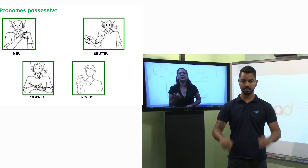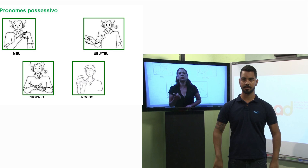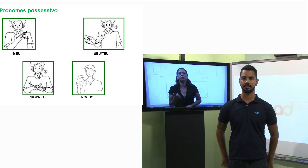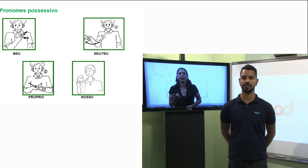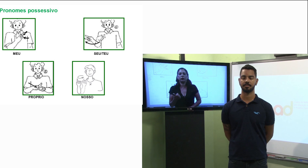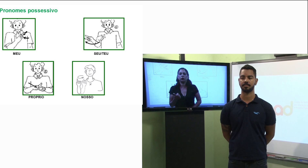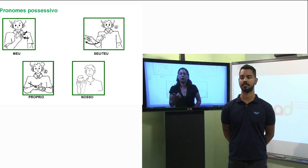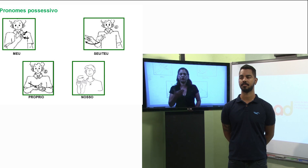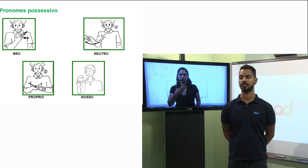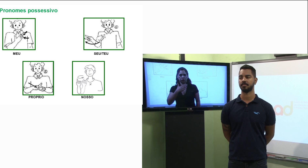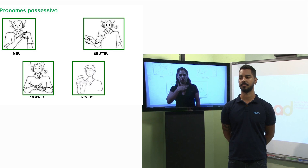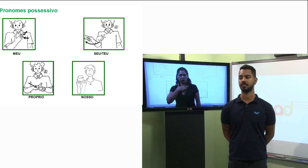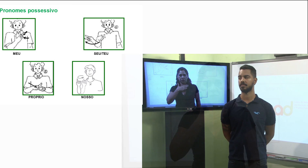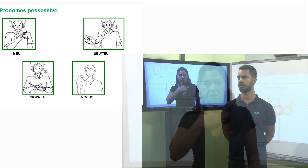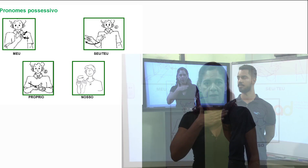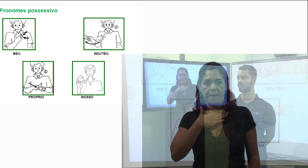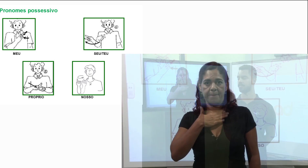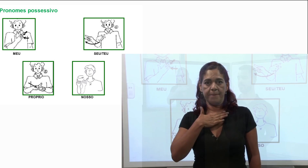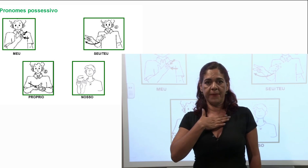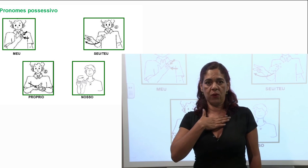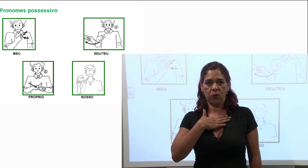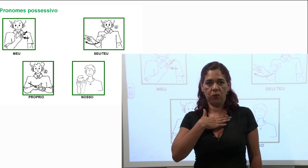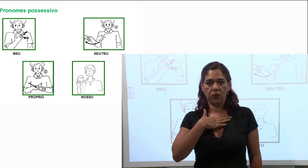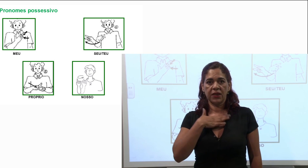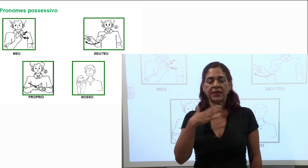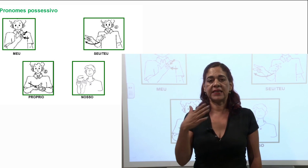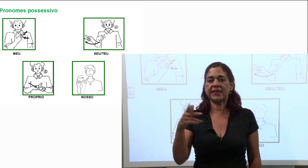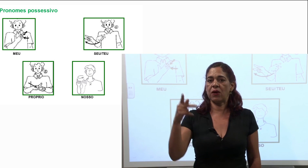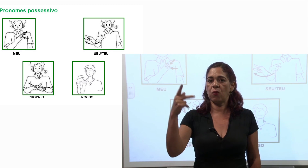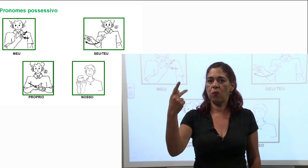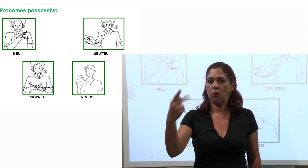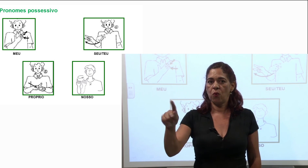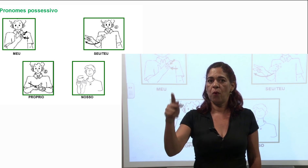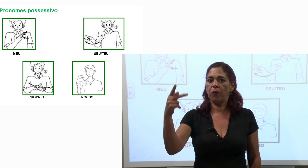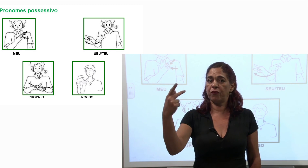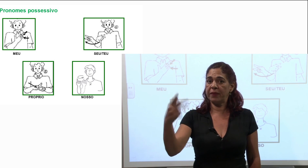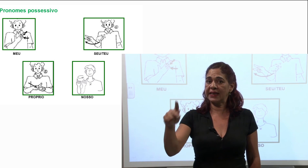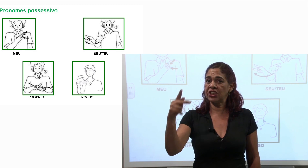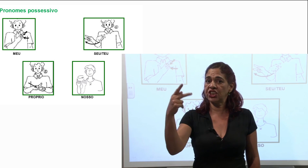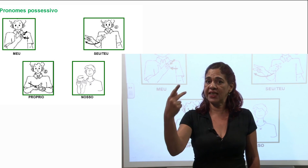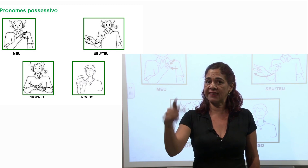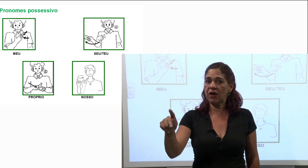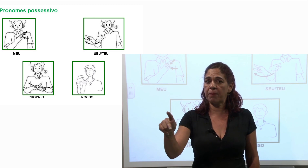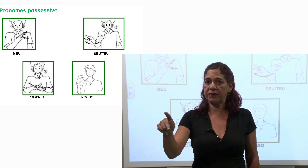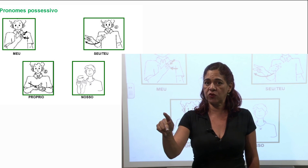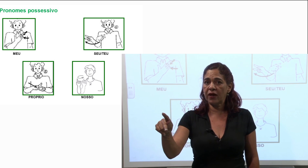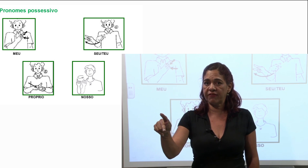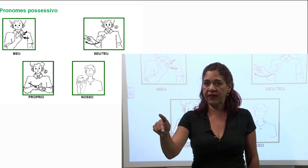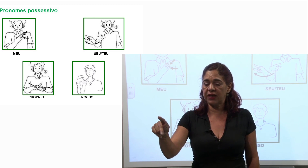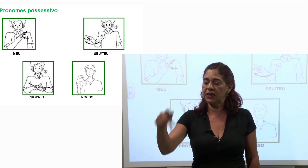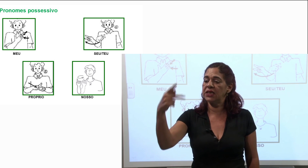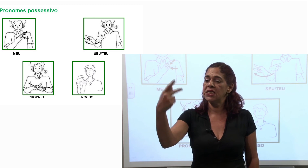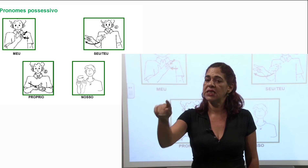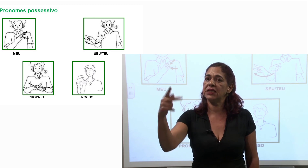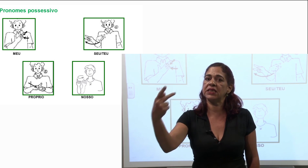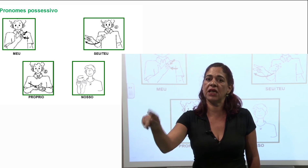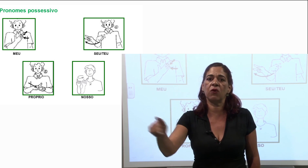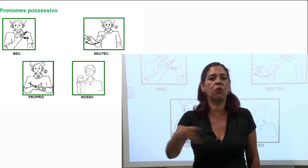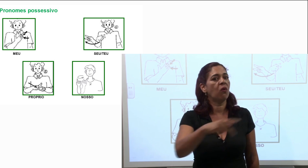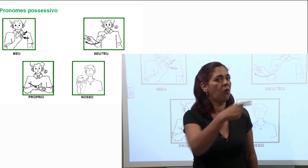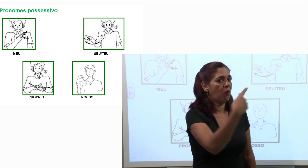Meu, batendo no peito do emissor. Meu. Seu, movimento em direção à pessoa